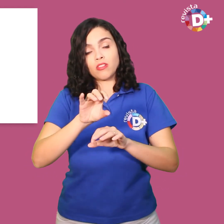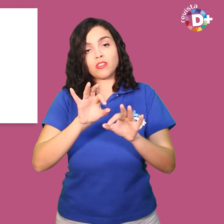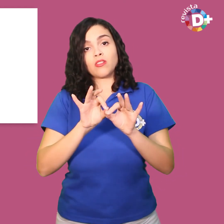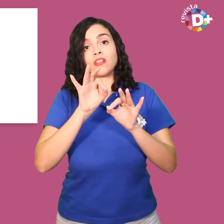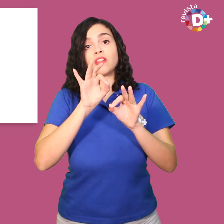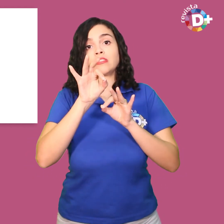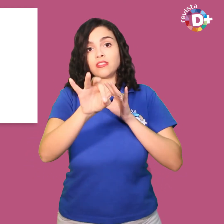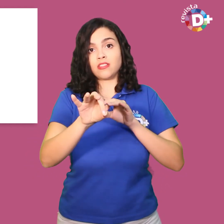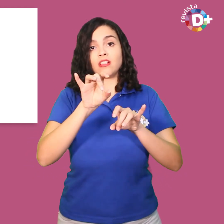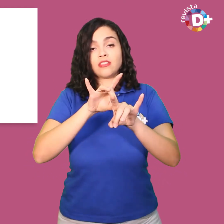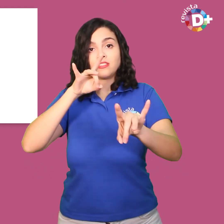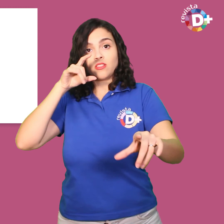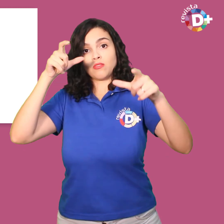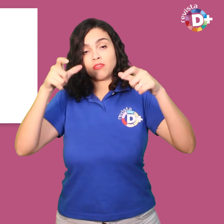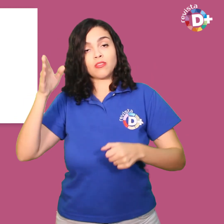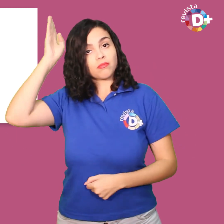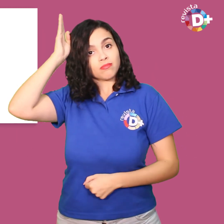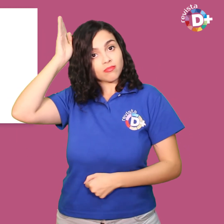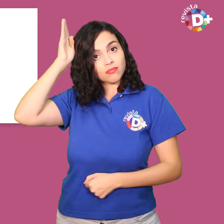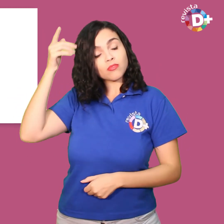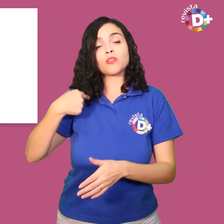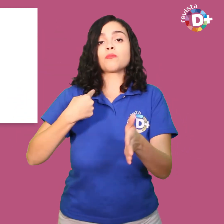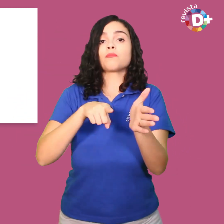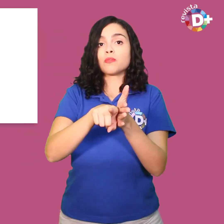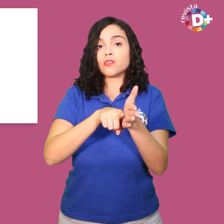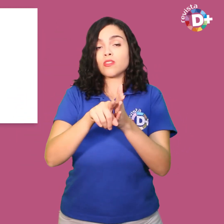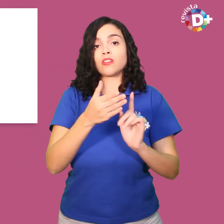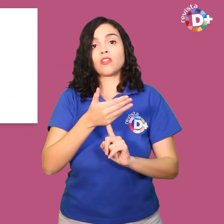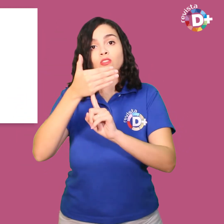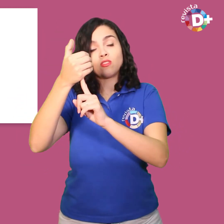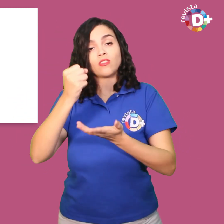da Universidade de Taubaté. Sou pesquisadora em tecnologia assistiva